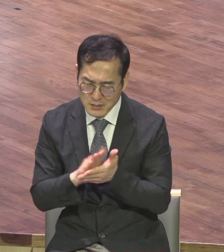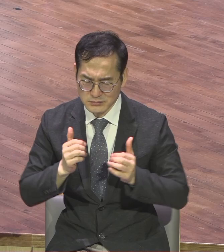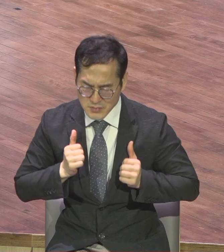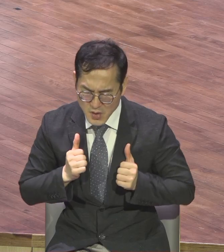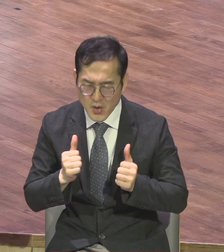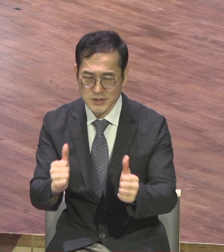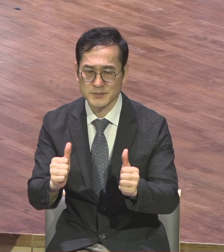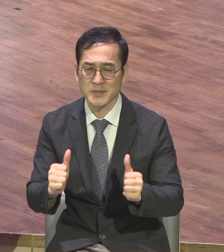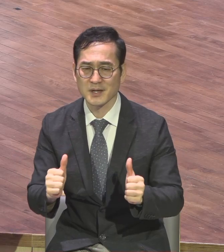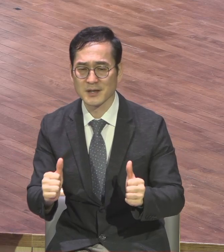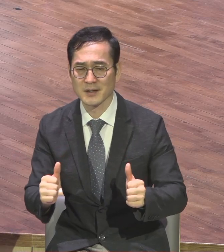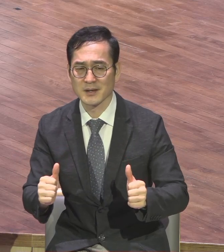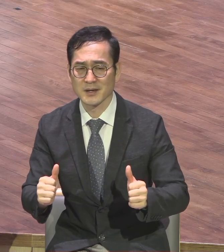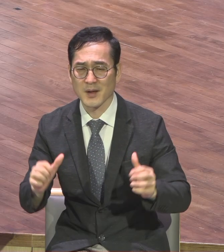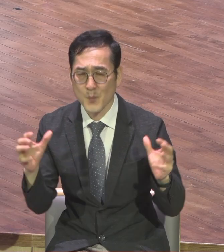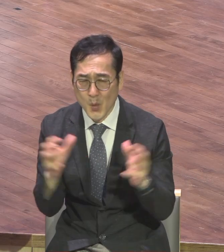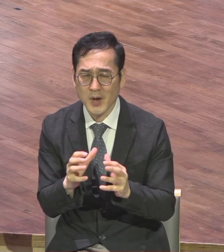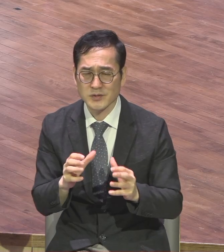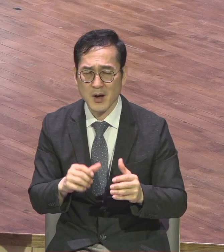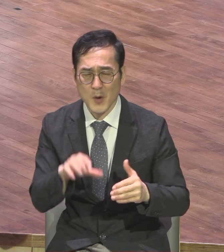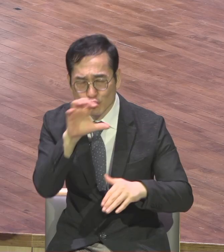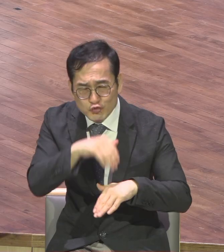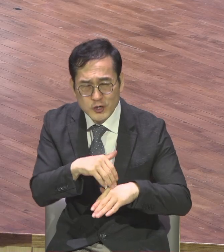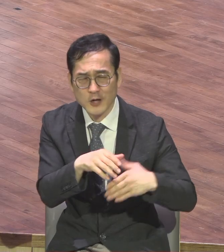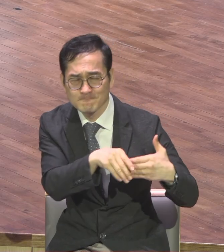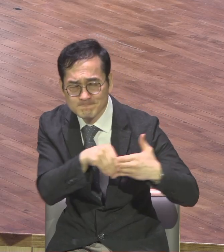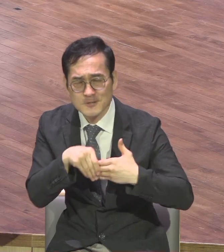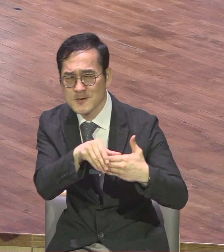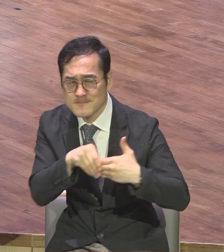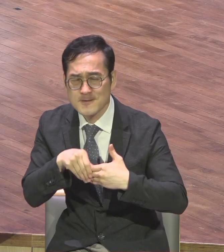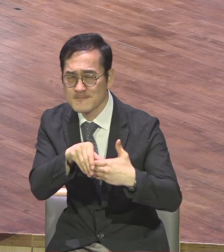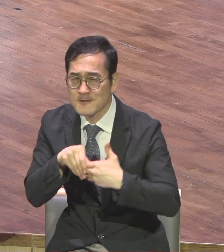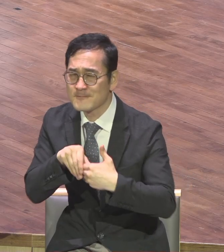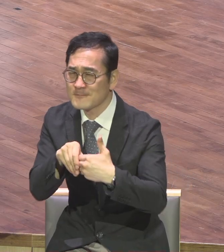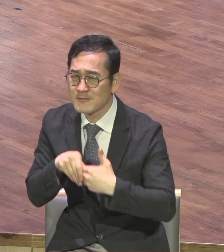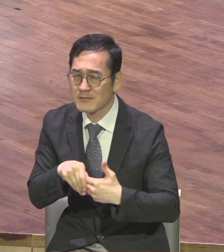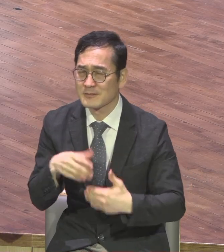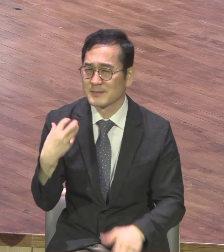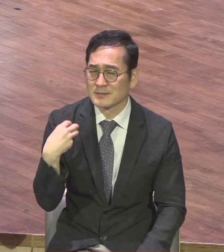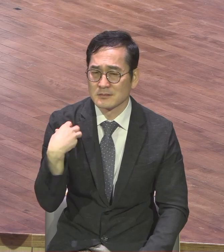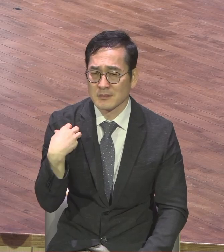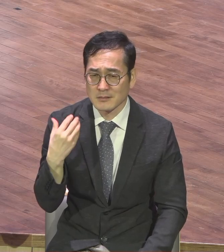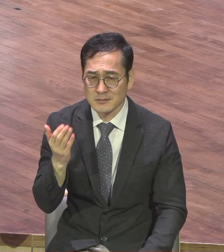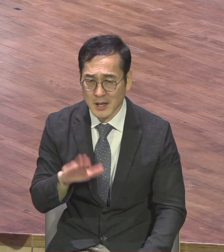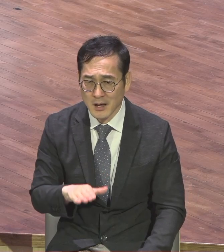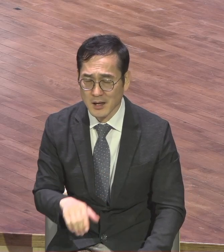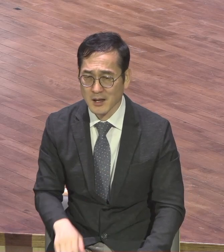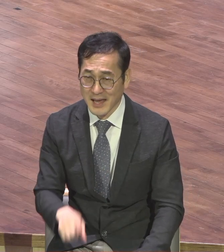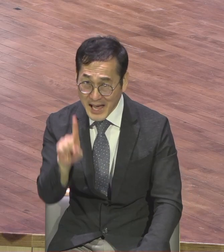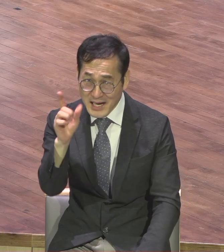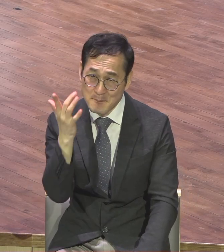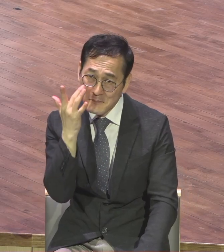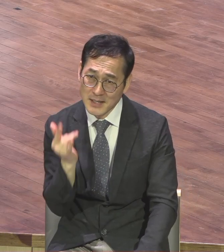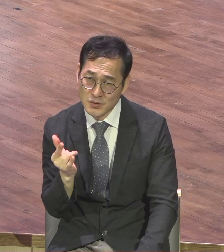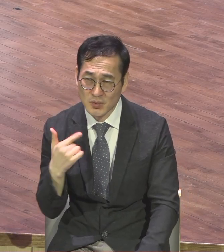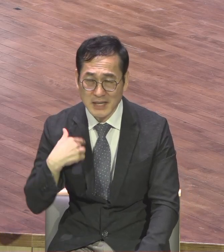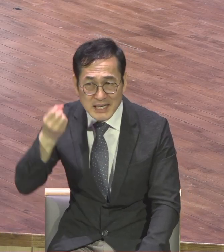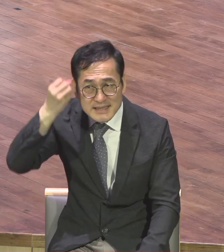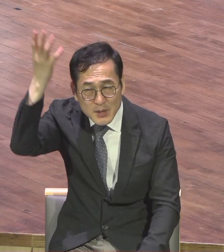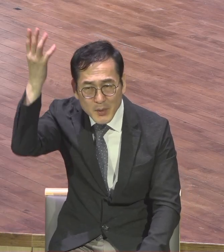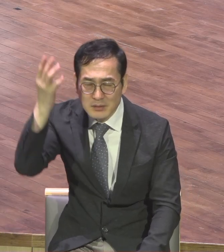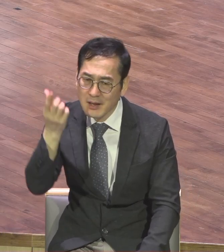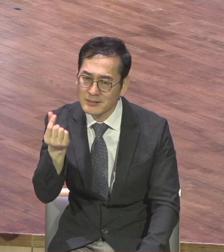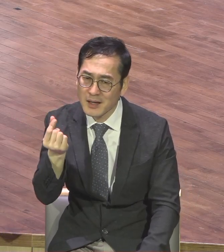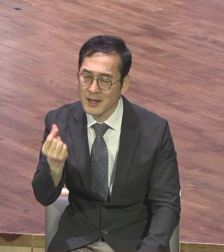열심히 특심으로 했던 내가 그때 답을 딱, 아, 그리스도